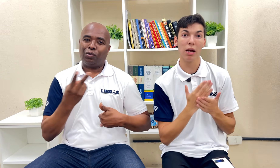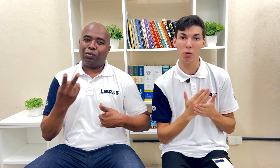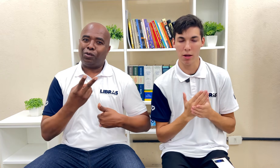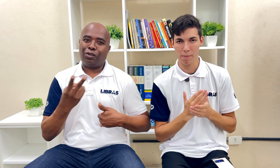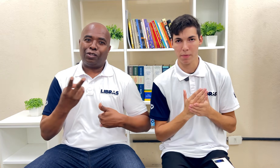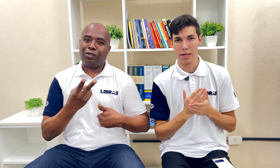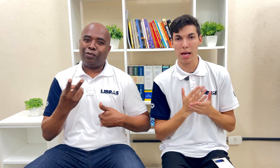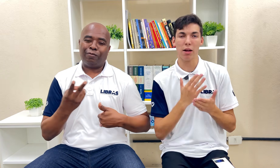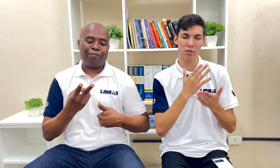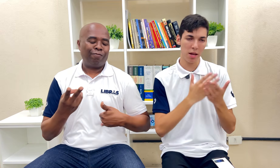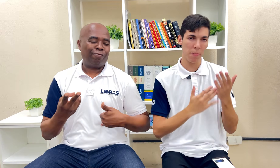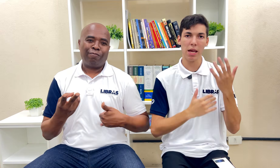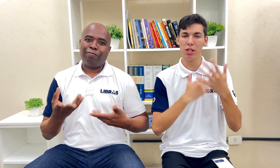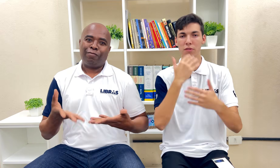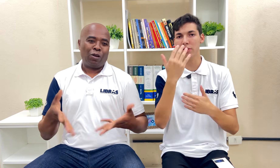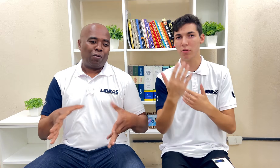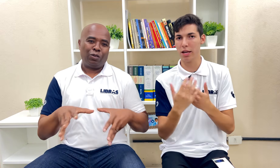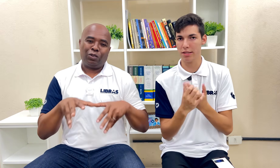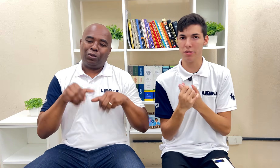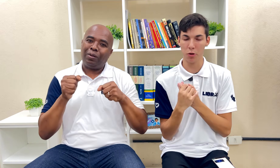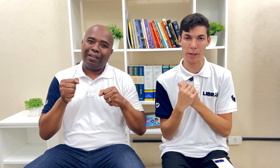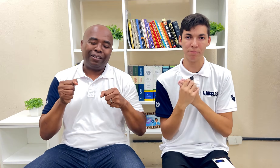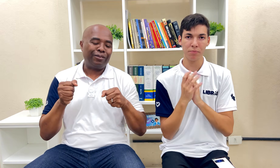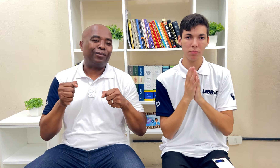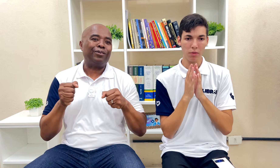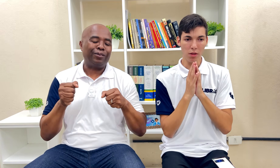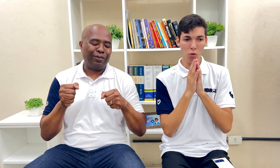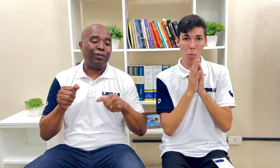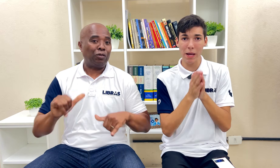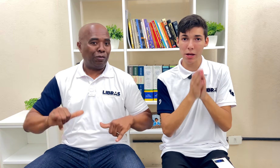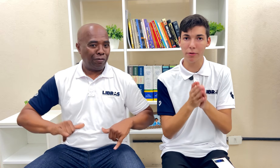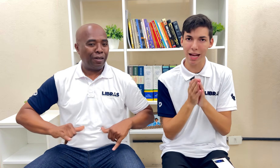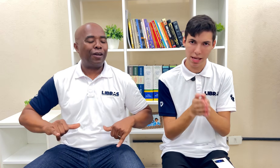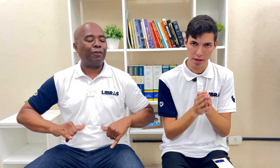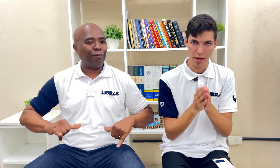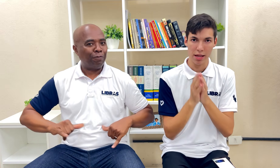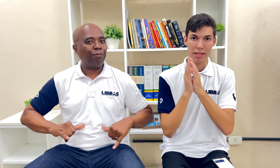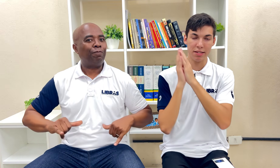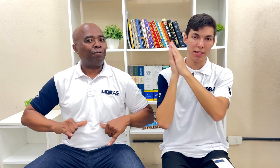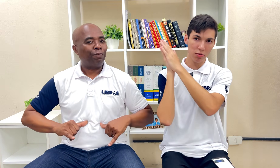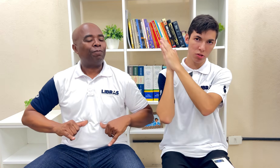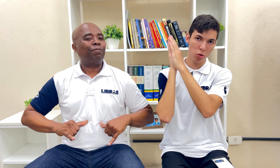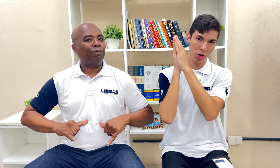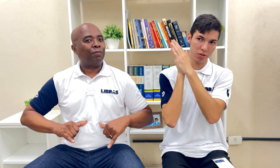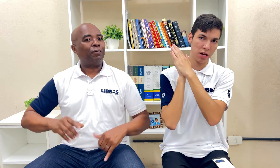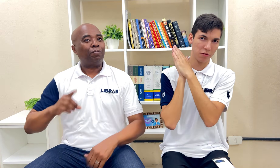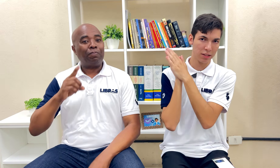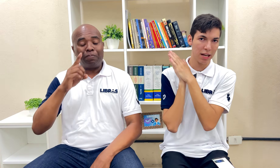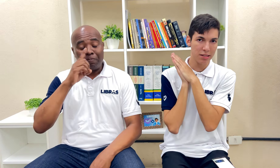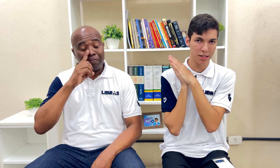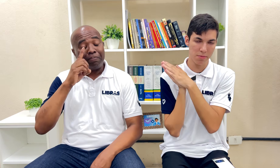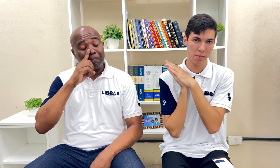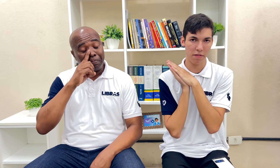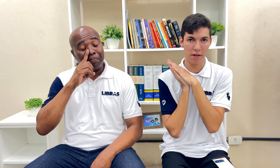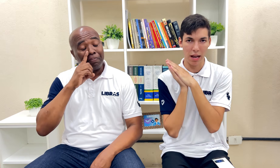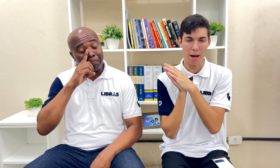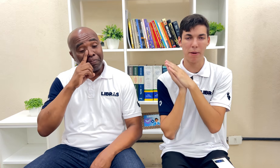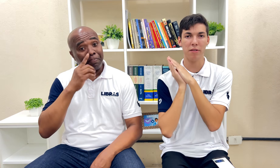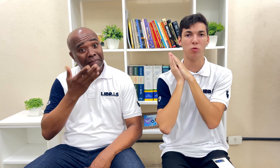Arão. E Arão se arrepende, você conhece a história. O perigo está aí. Se Deus escolheu o servo que está lá em cima para falar, para escolher